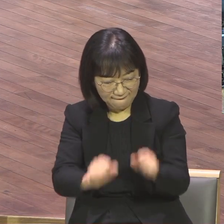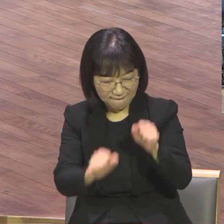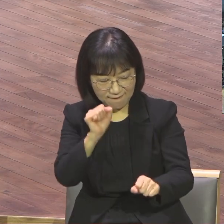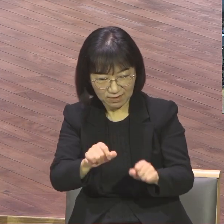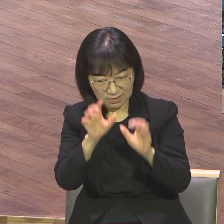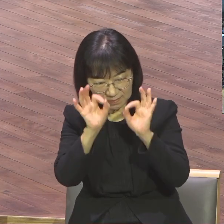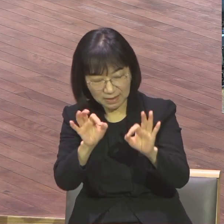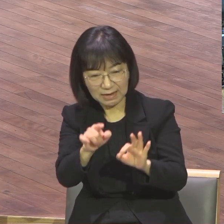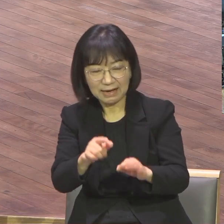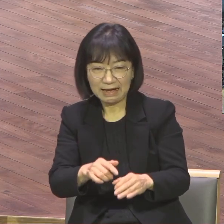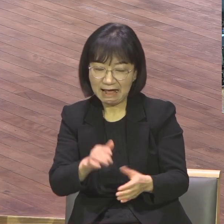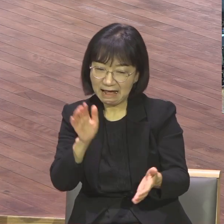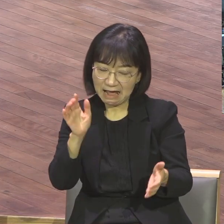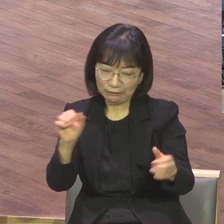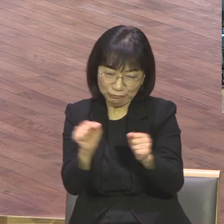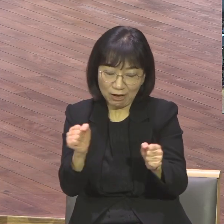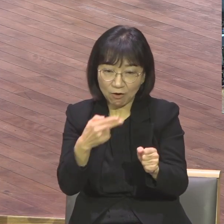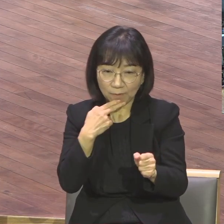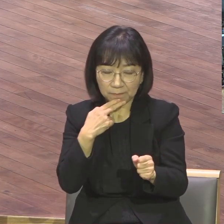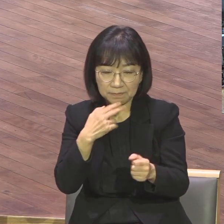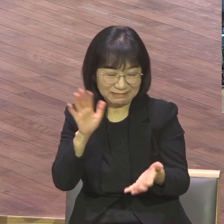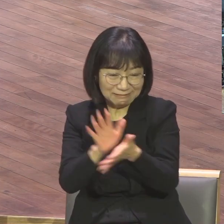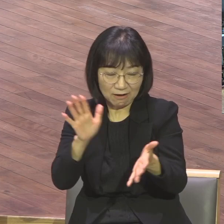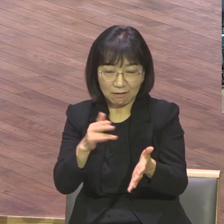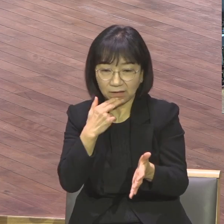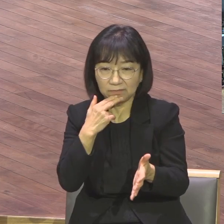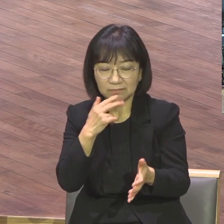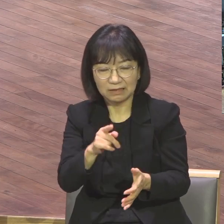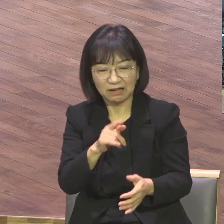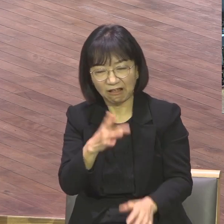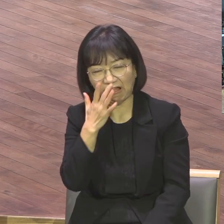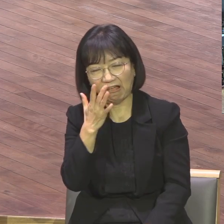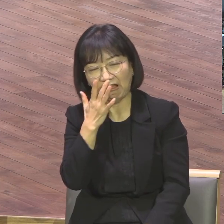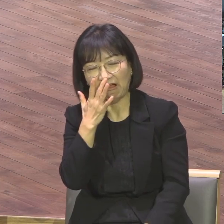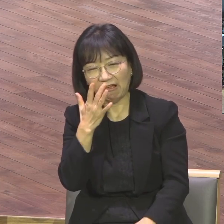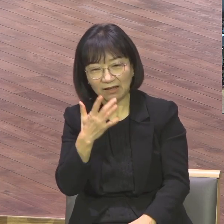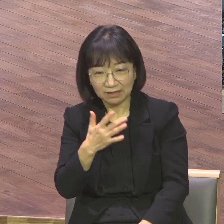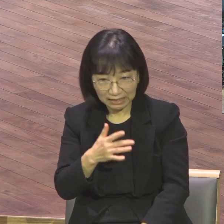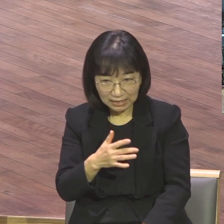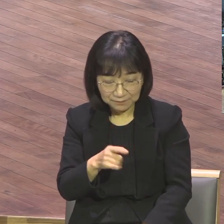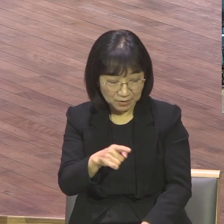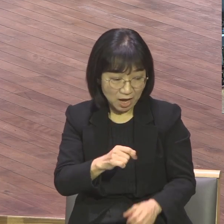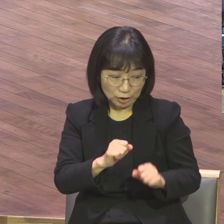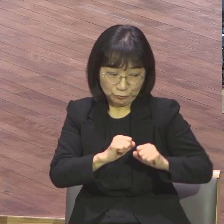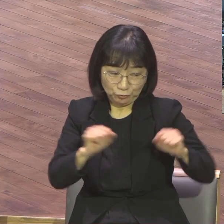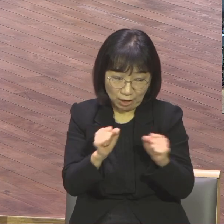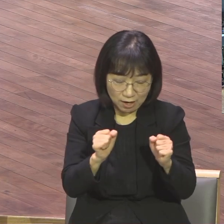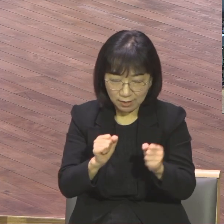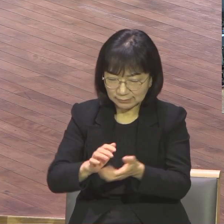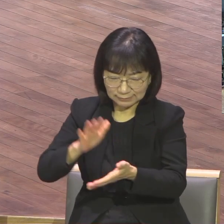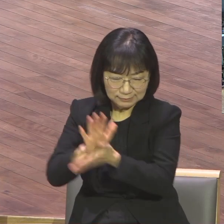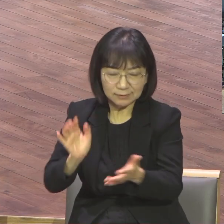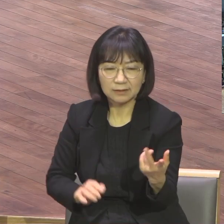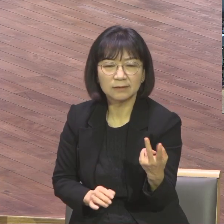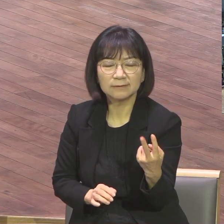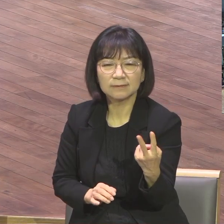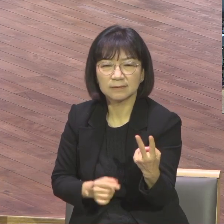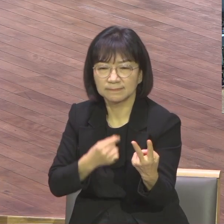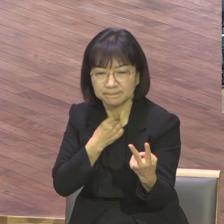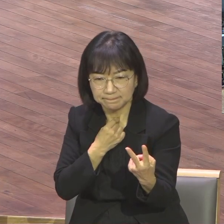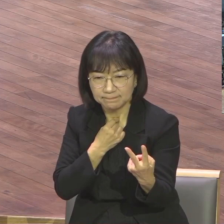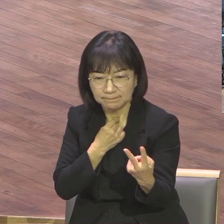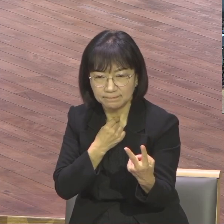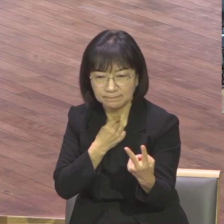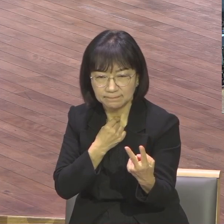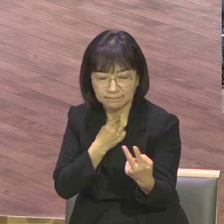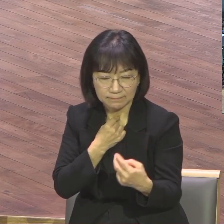아노니 너가 차지도 아니하고 뜨겁지도 아니하도다. 너가 차든지 뜨겁든지 하기를